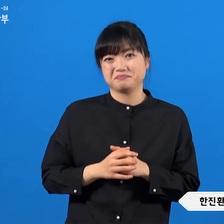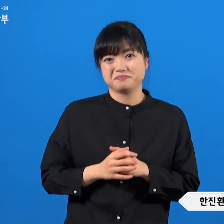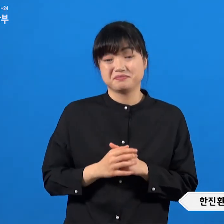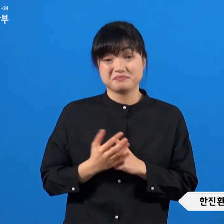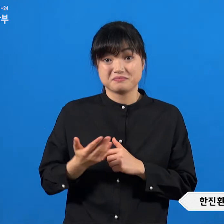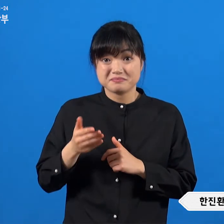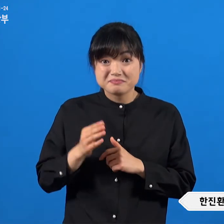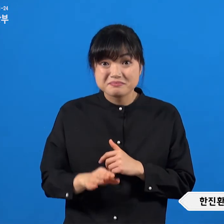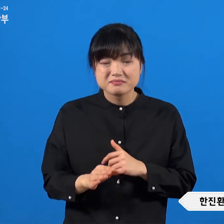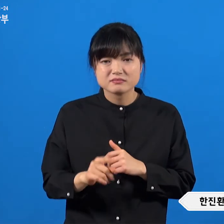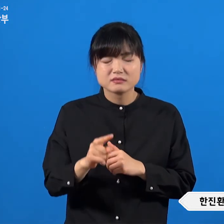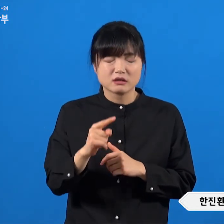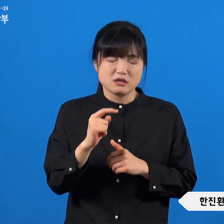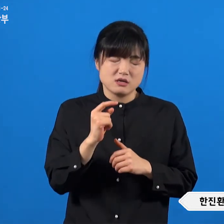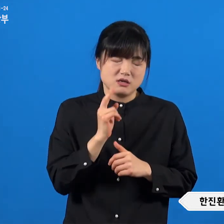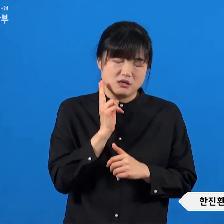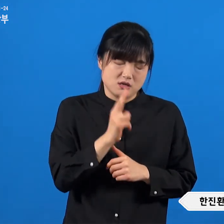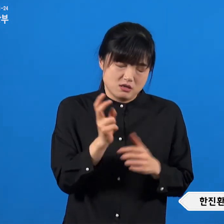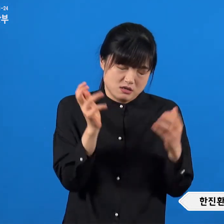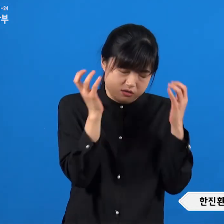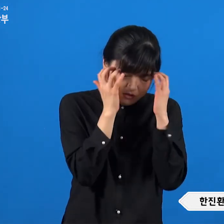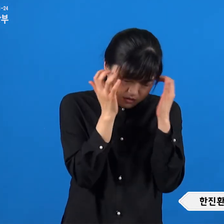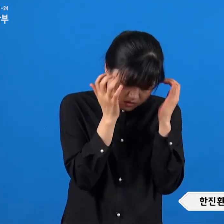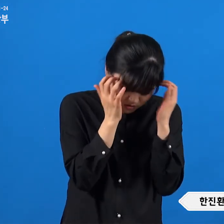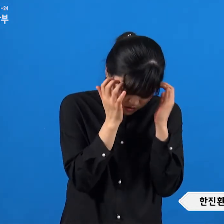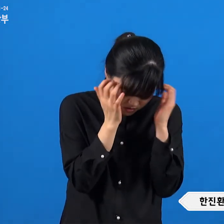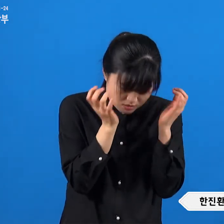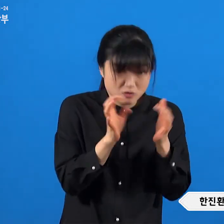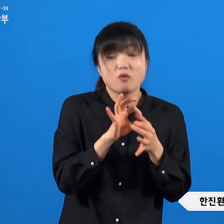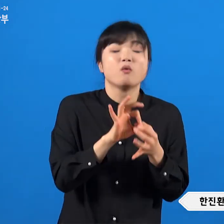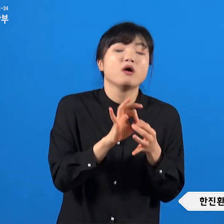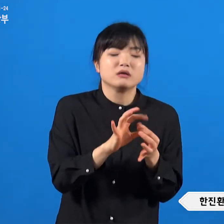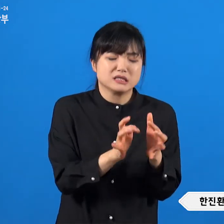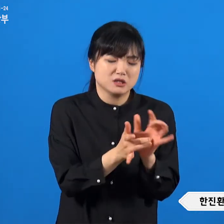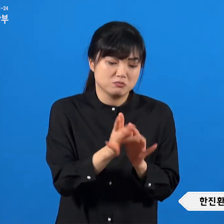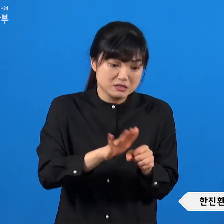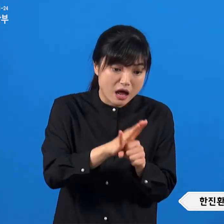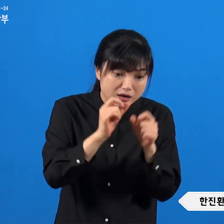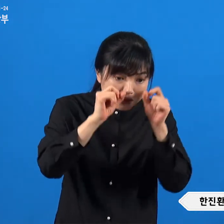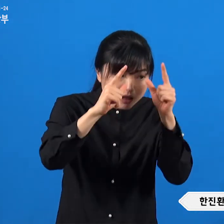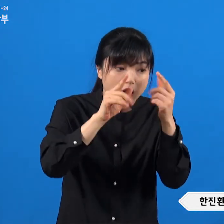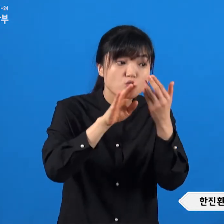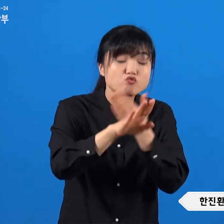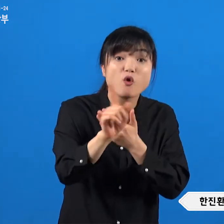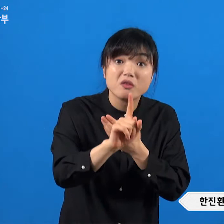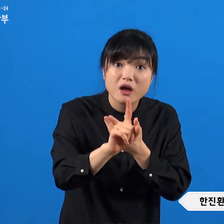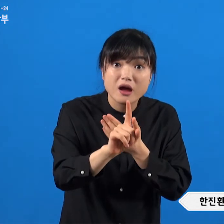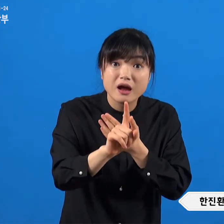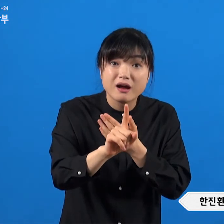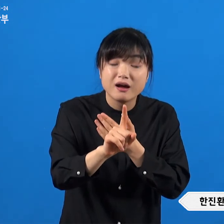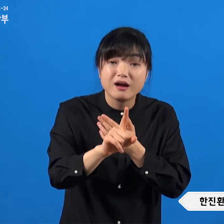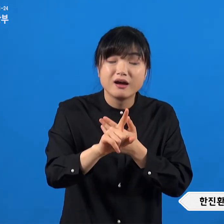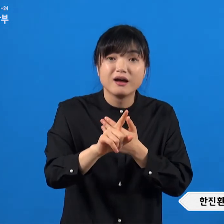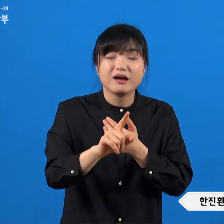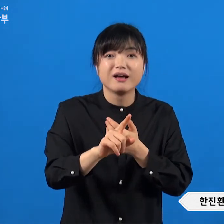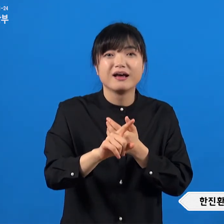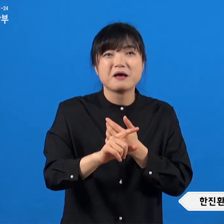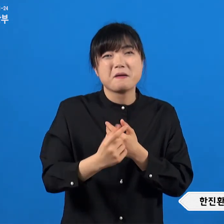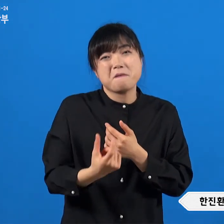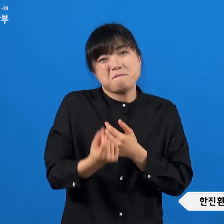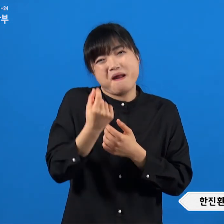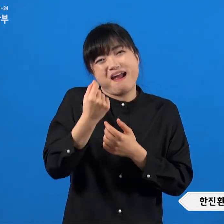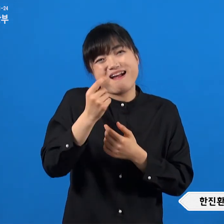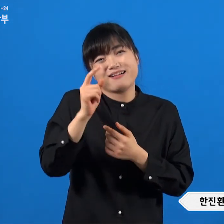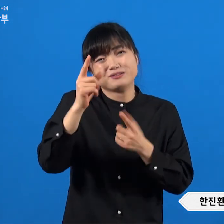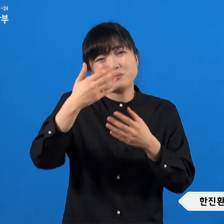그런데 그 혹독한 시련을 통해서 예수님 사랑을 깨닫고 나니까 이제는 단 하루도 천국이 없으면